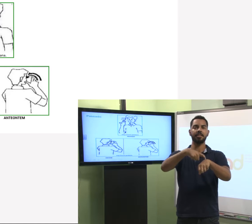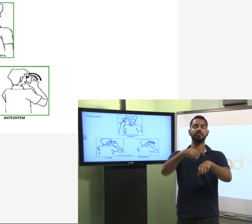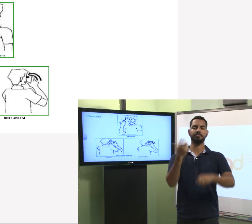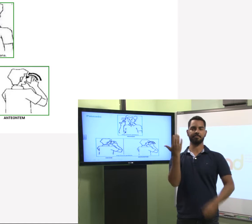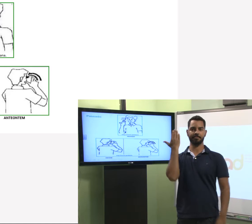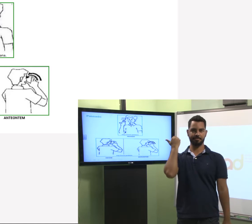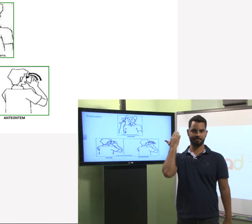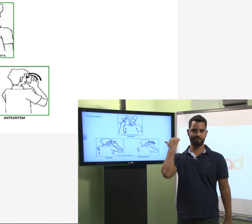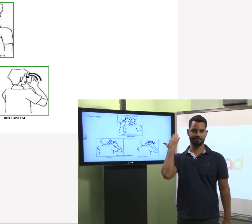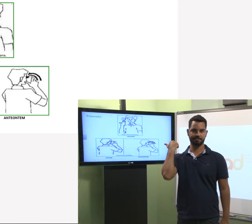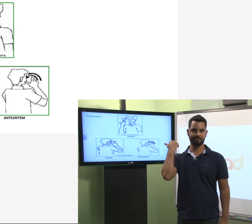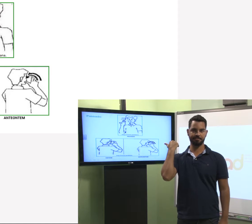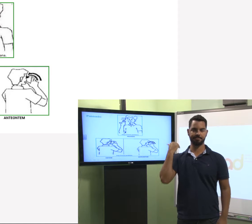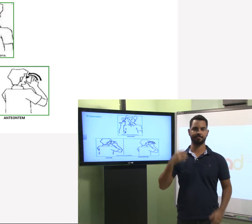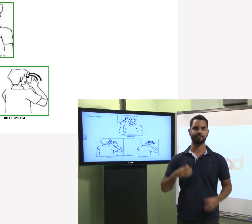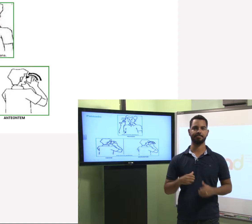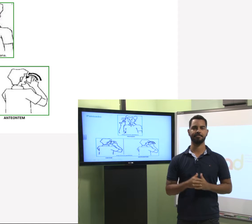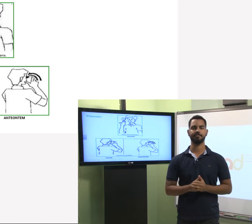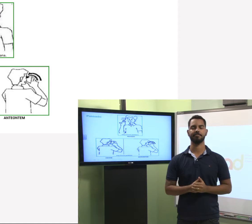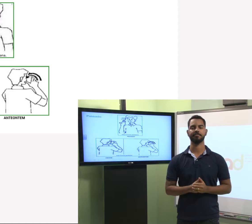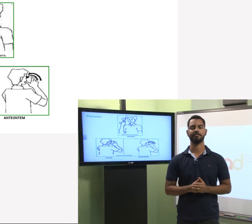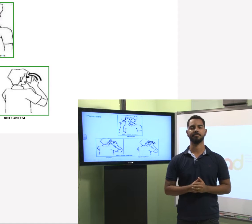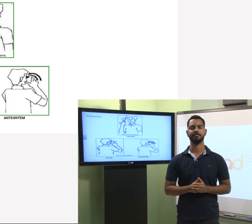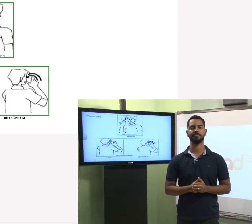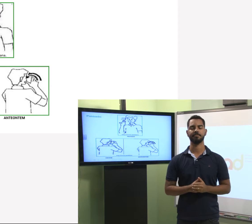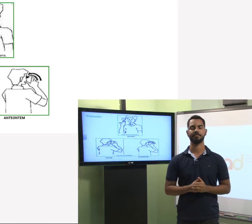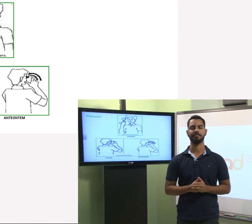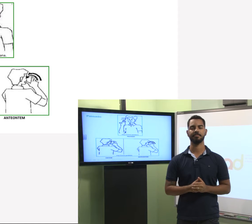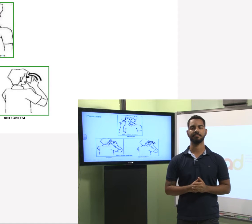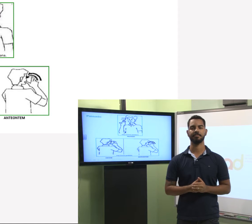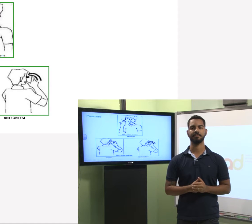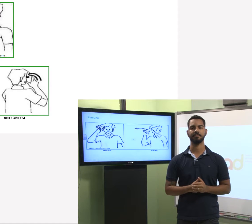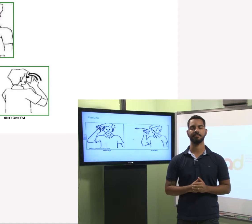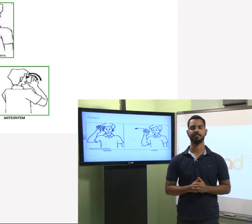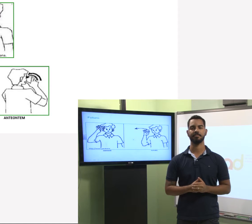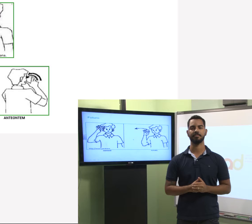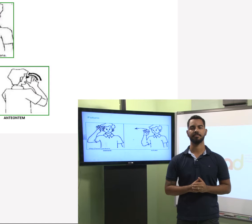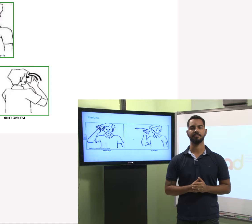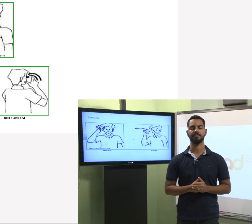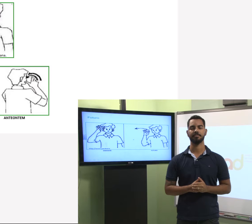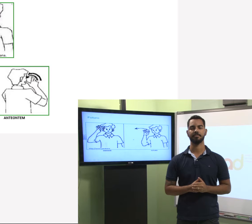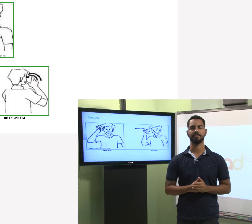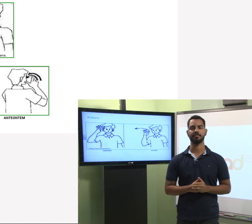questão está refletindo o tempo no passado.